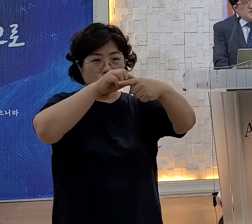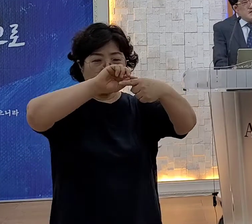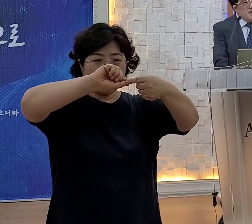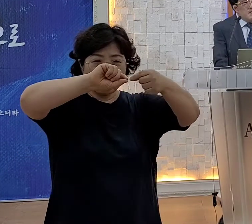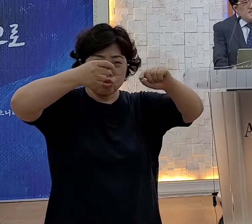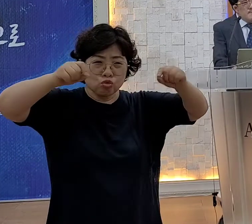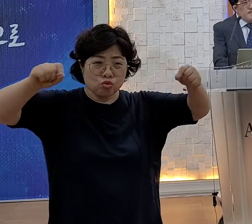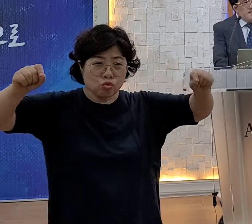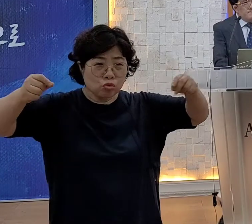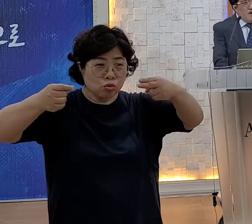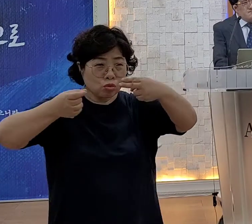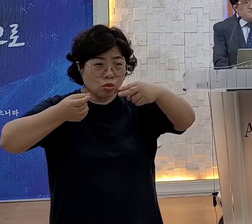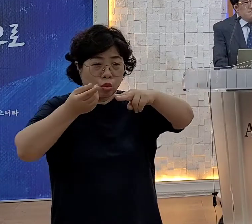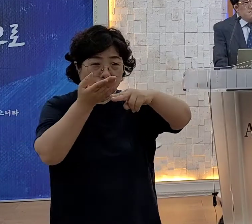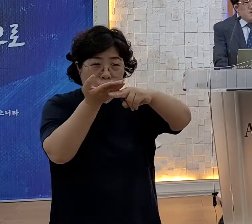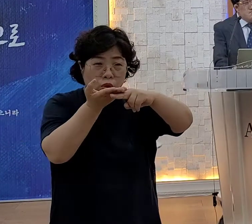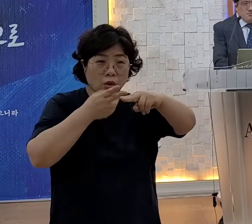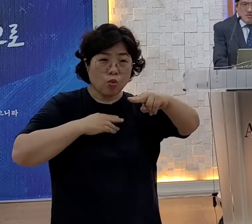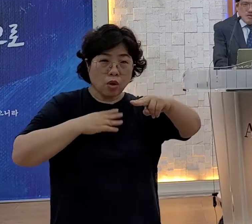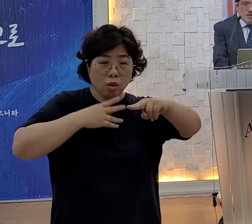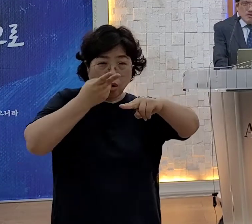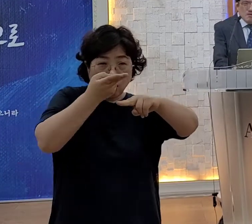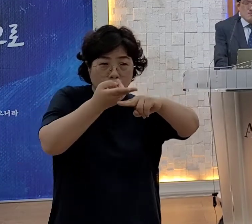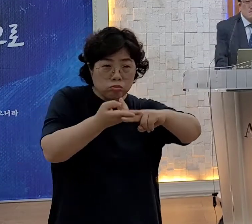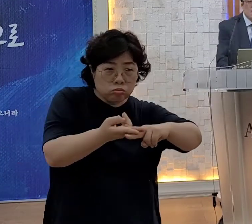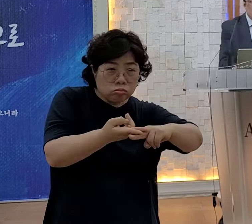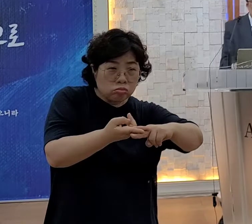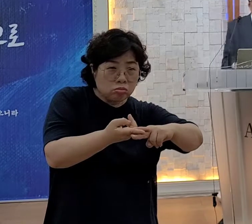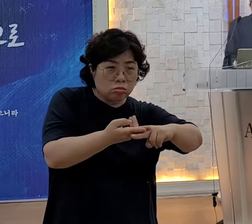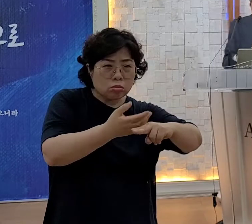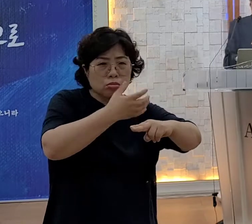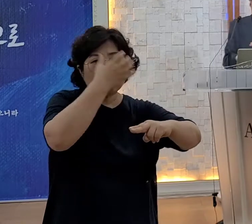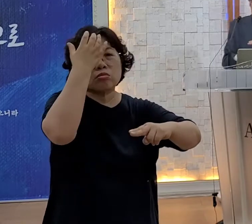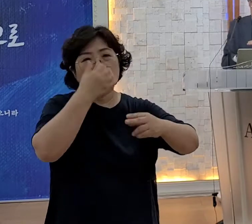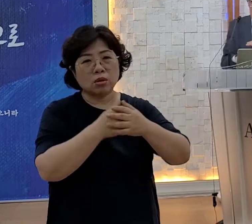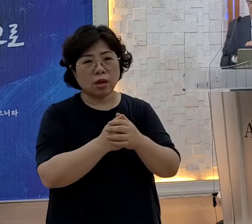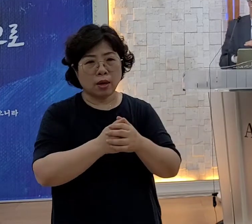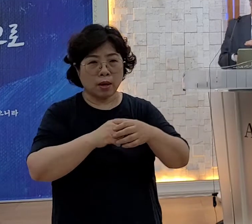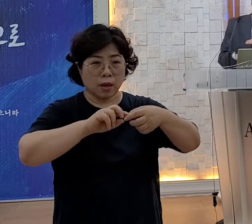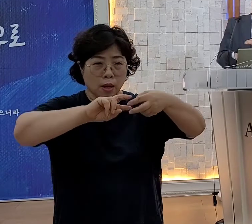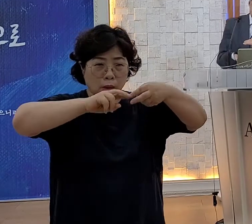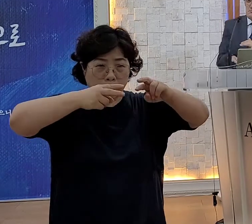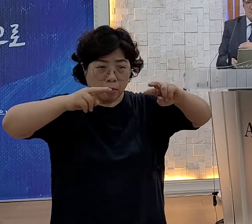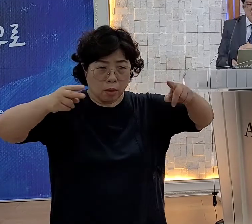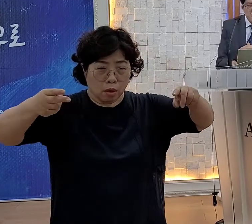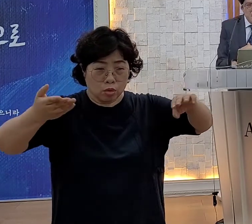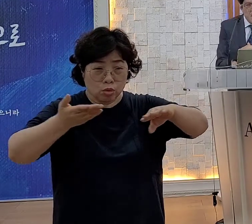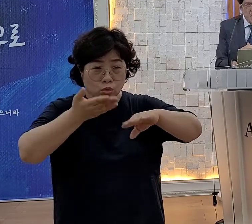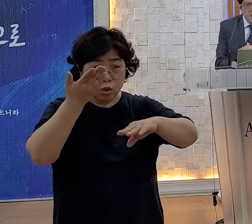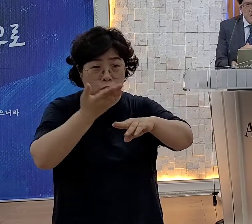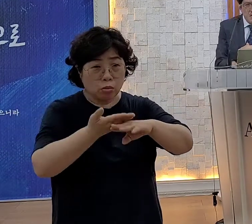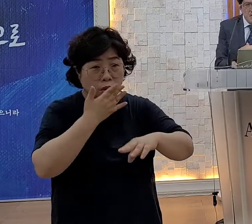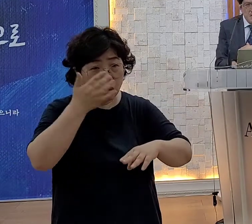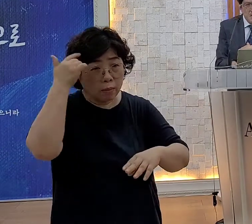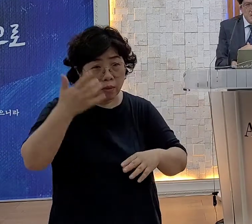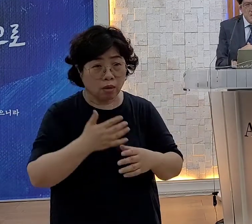한 끝자락에 밧줄 위에 누워 있다. 여러분, 밧줄 위에 누우실 수